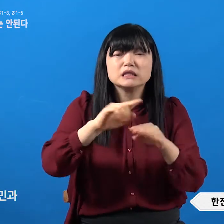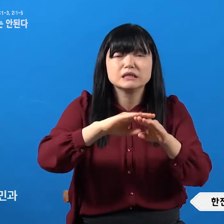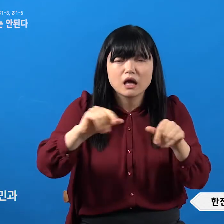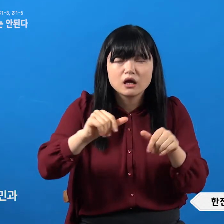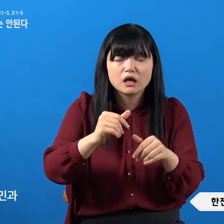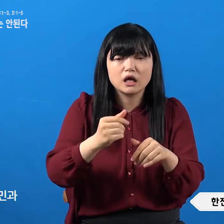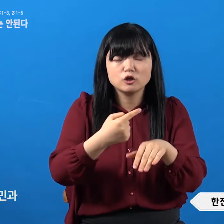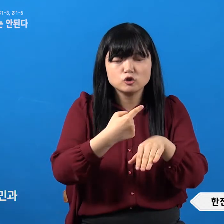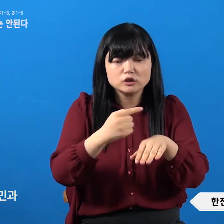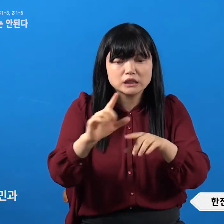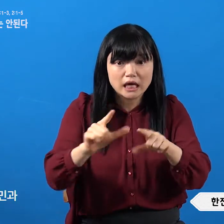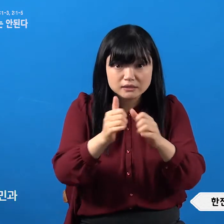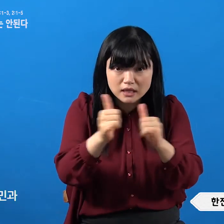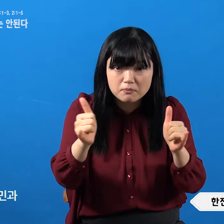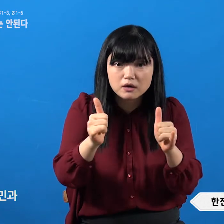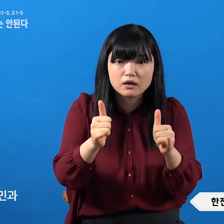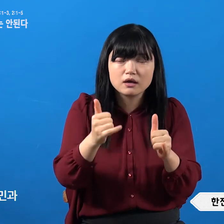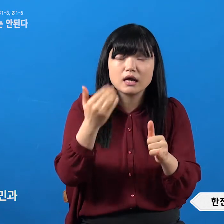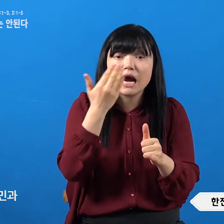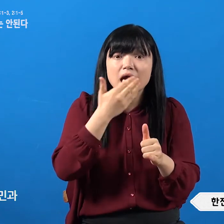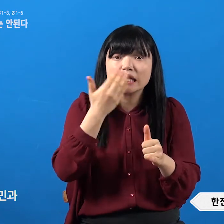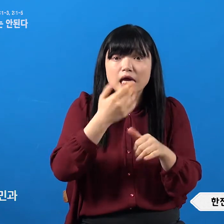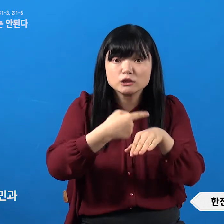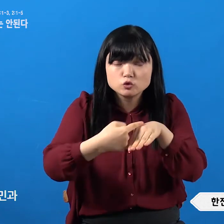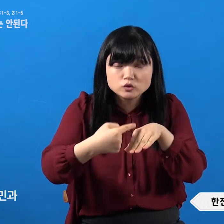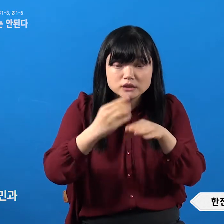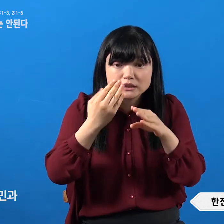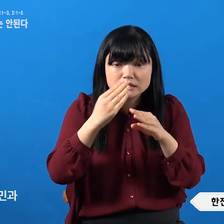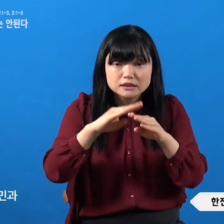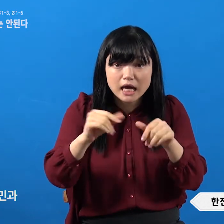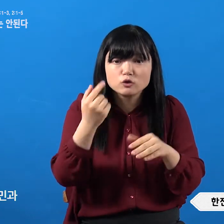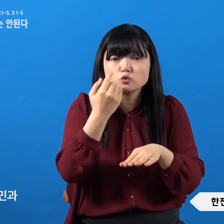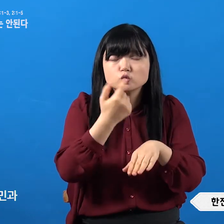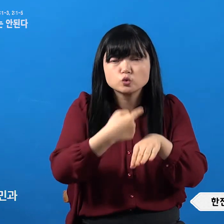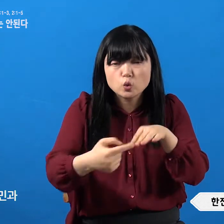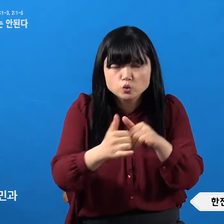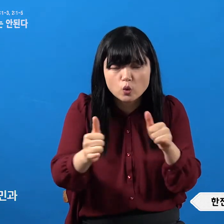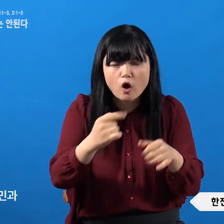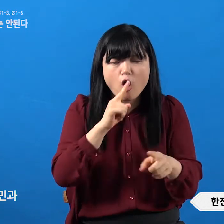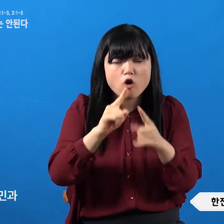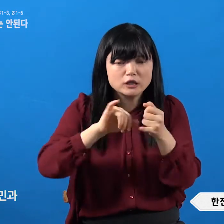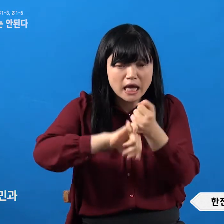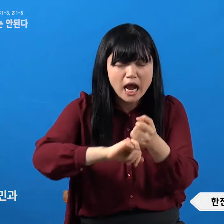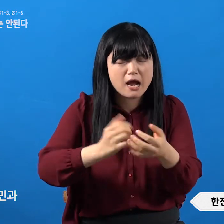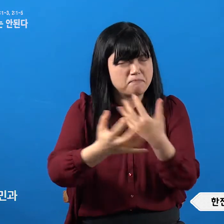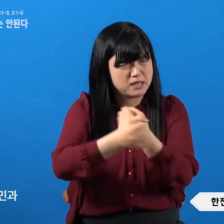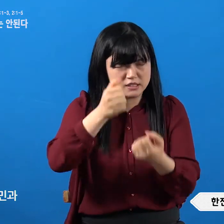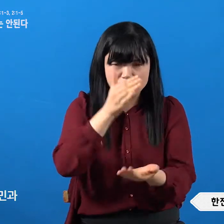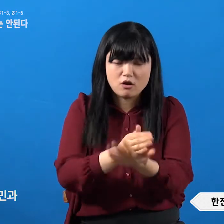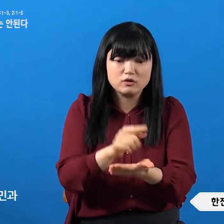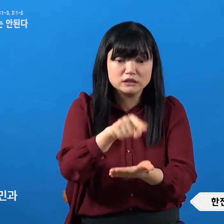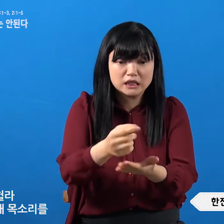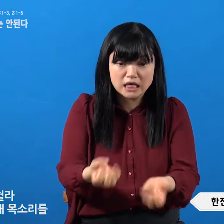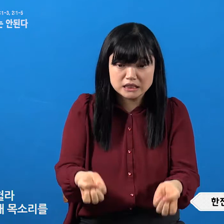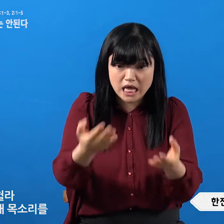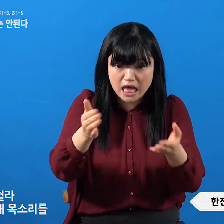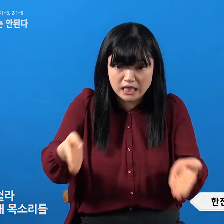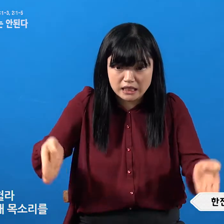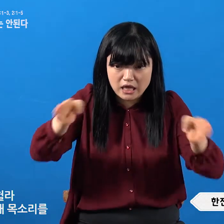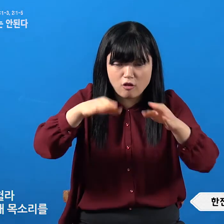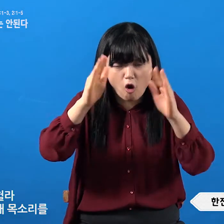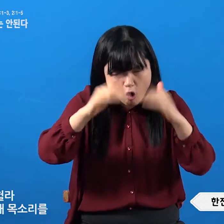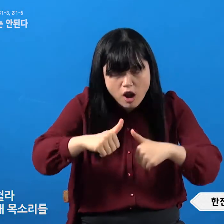이 땅의 주민과, 이 가나안 족속을 말하지요. 이 땅의 주민과 언약을 맺지 말며 그들의 제단들을